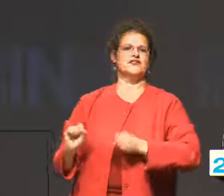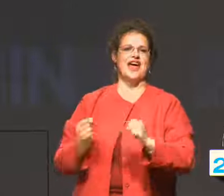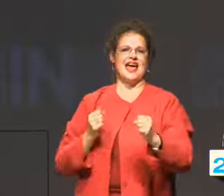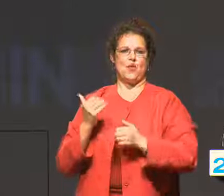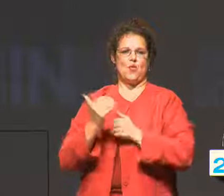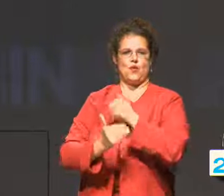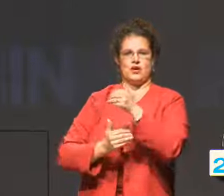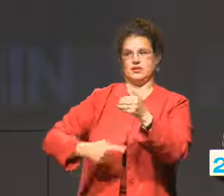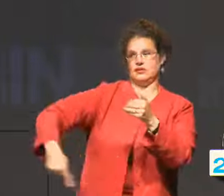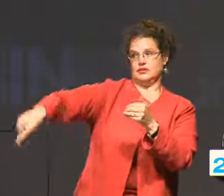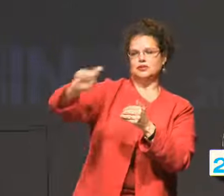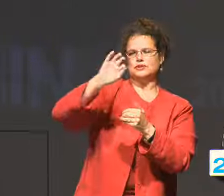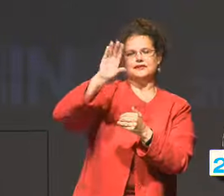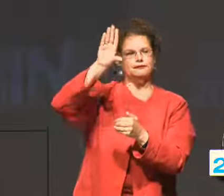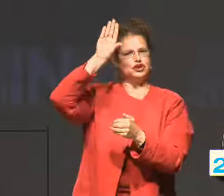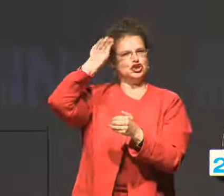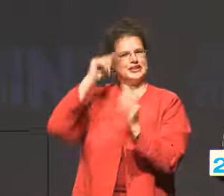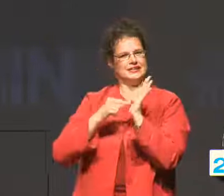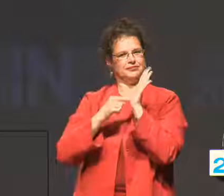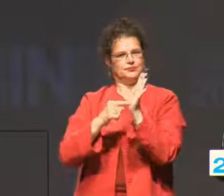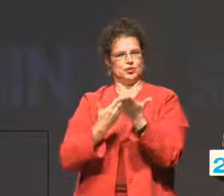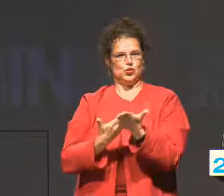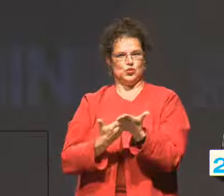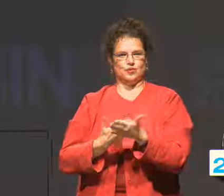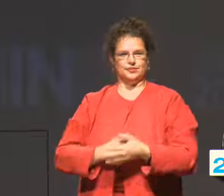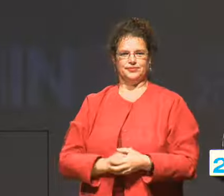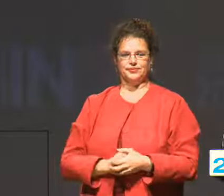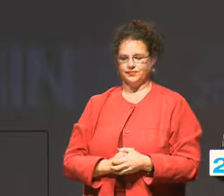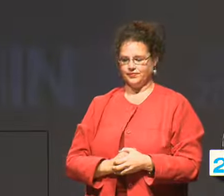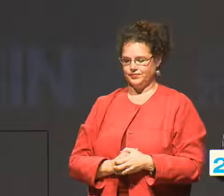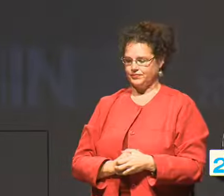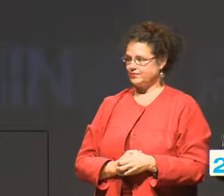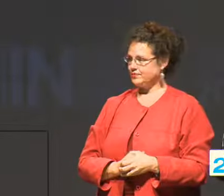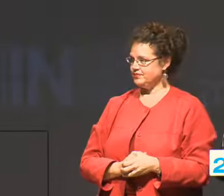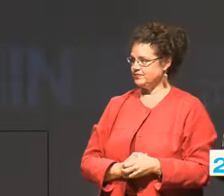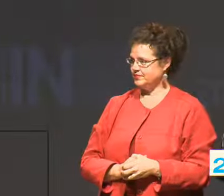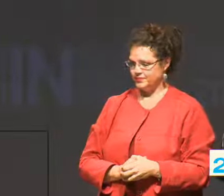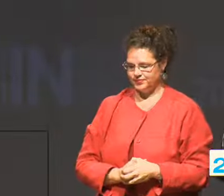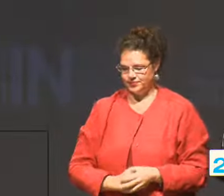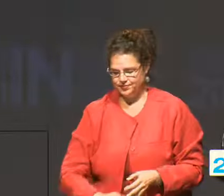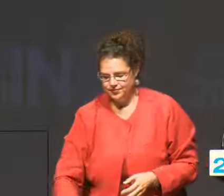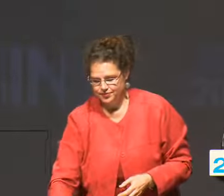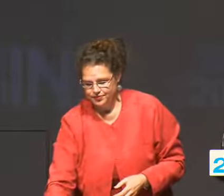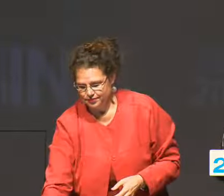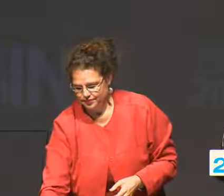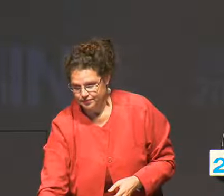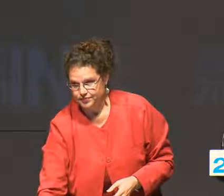gibt da drei Grundsätze in der Bewegung und ich möchte Ihnen die gerne auch zeigen, damit Sie